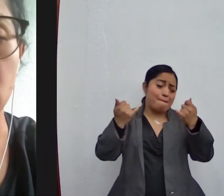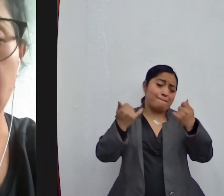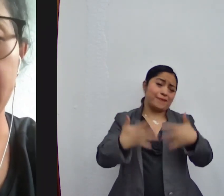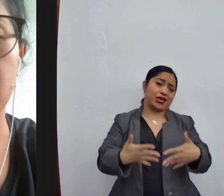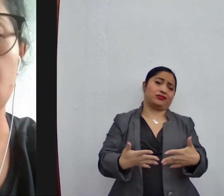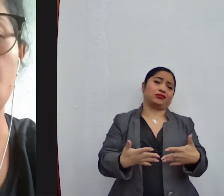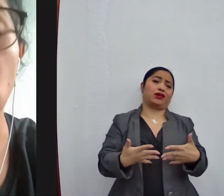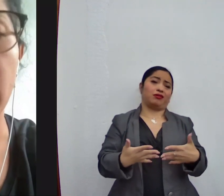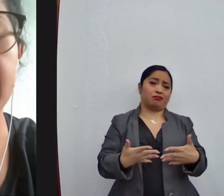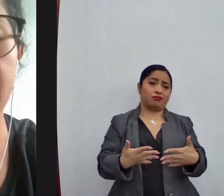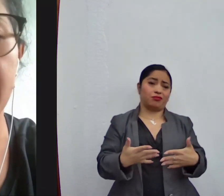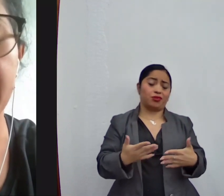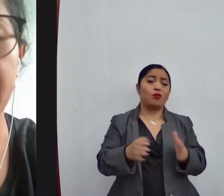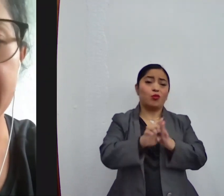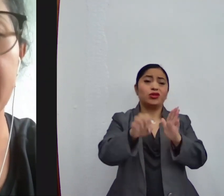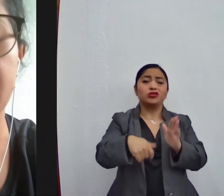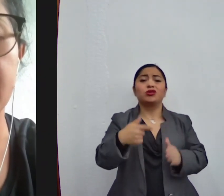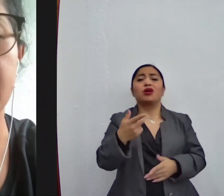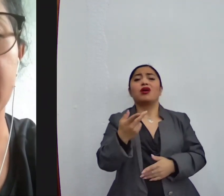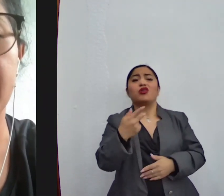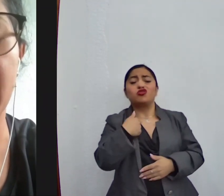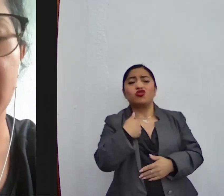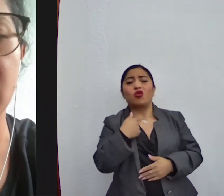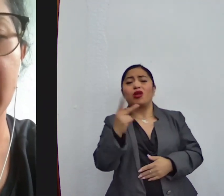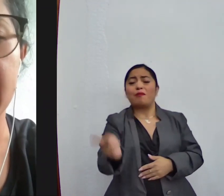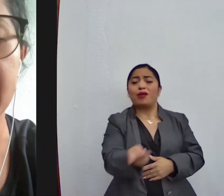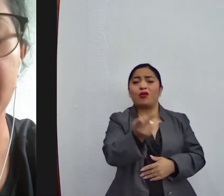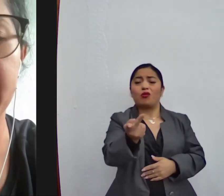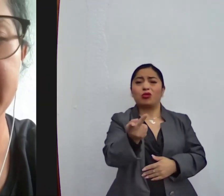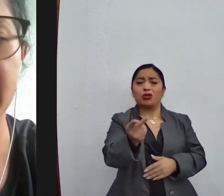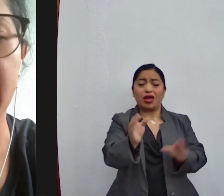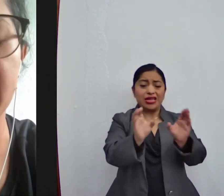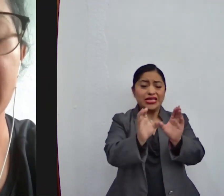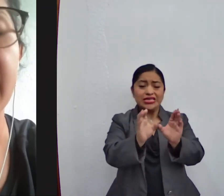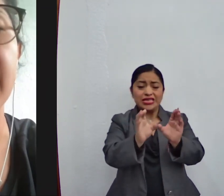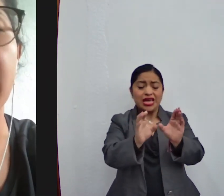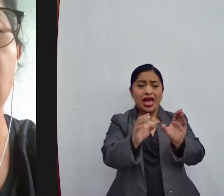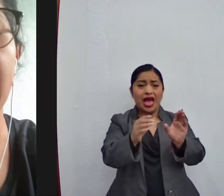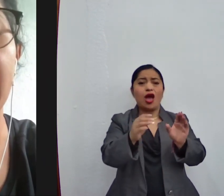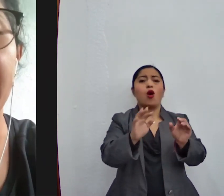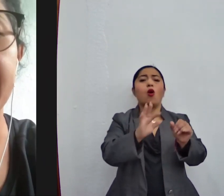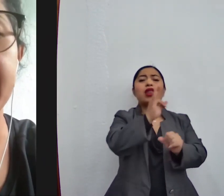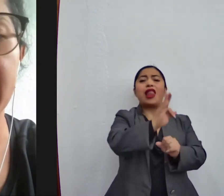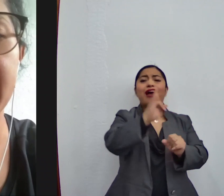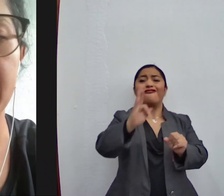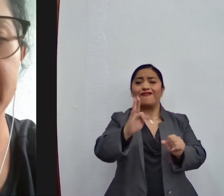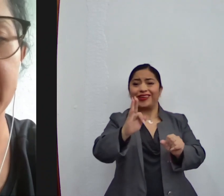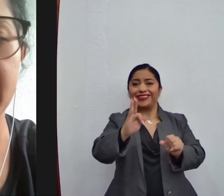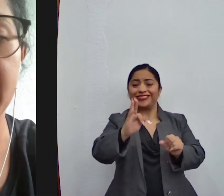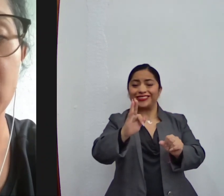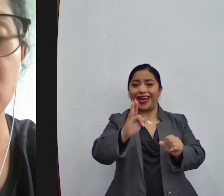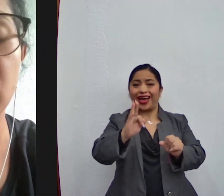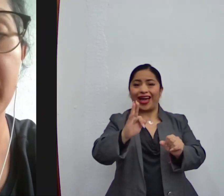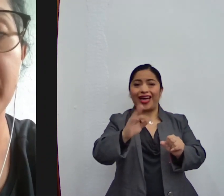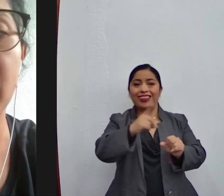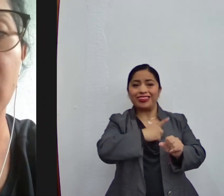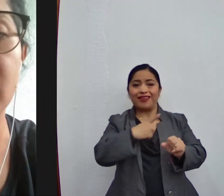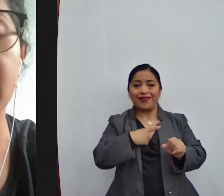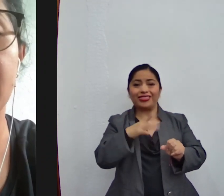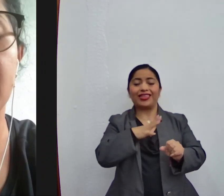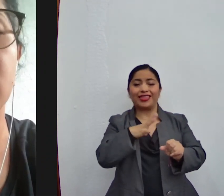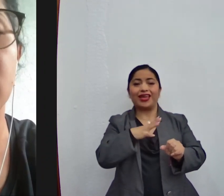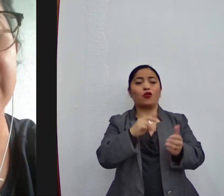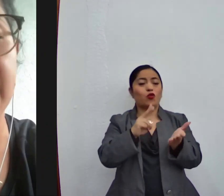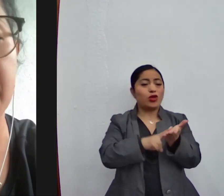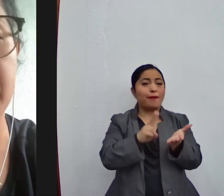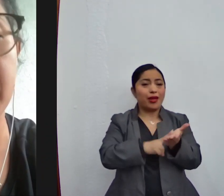les preguntábamos cuál será la vigencia de este certificado de discapacidad, dado que la discapacidad es una evaluación que tiene que ver con